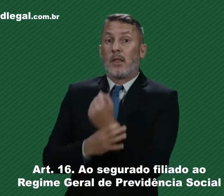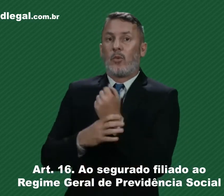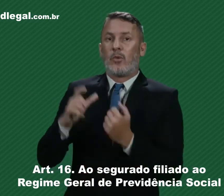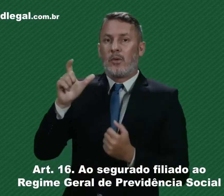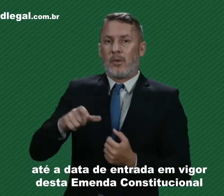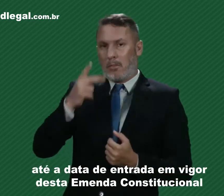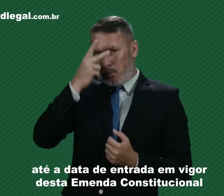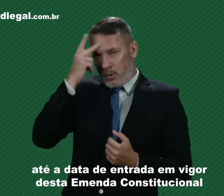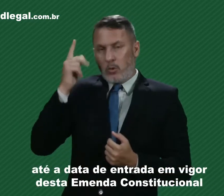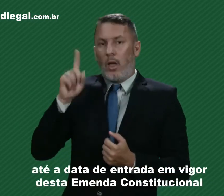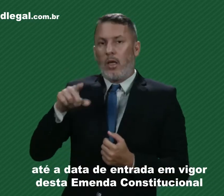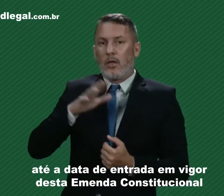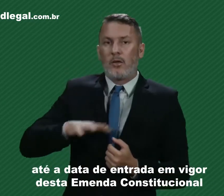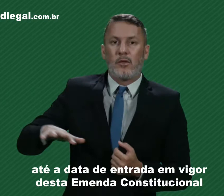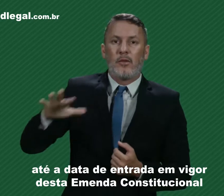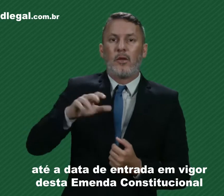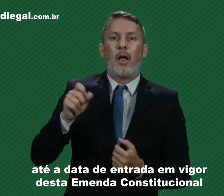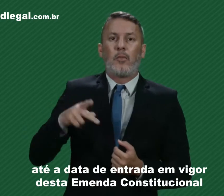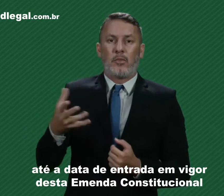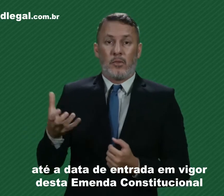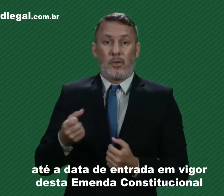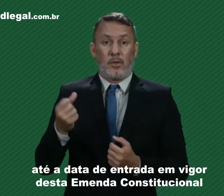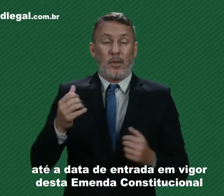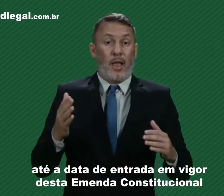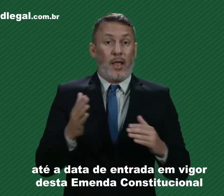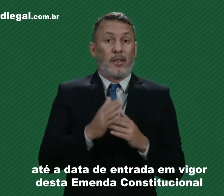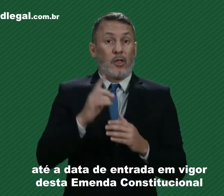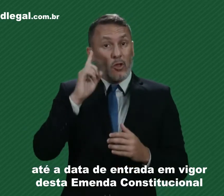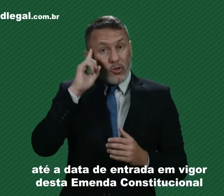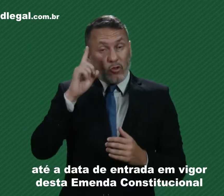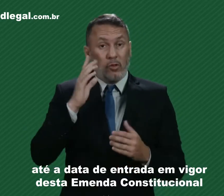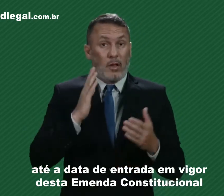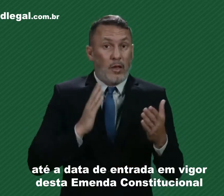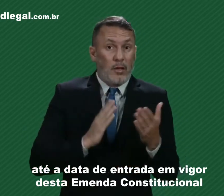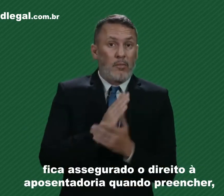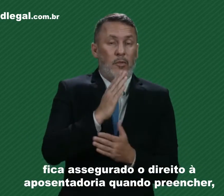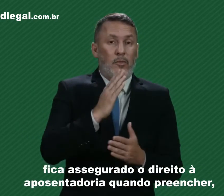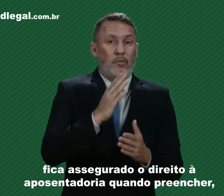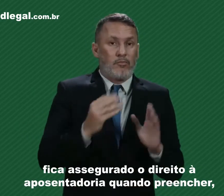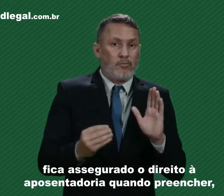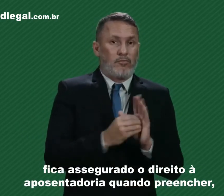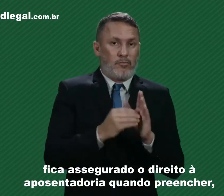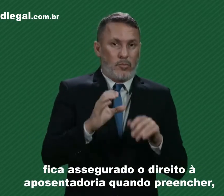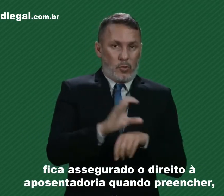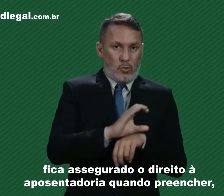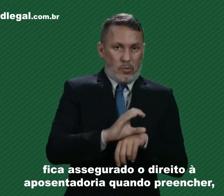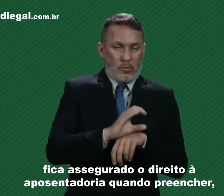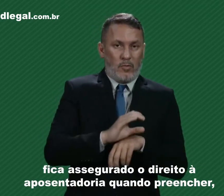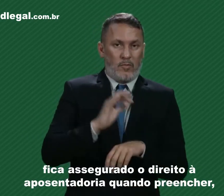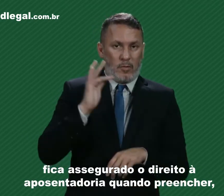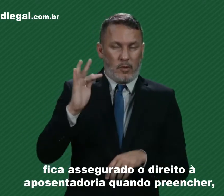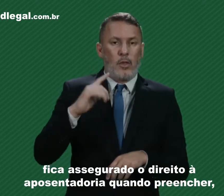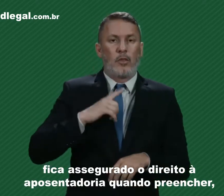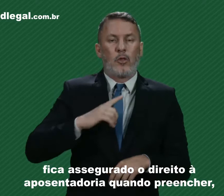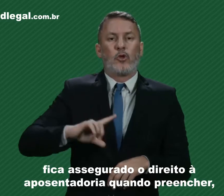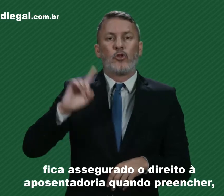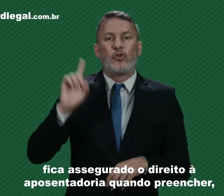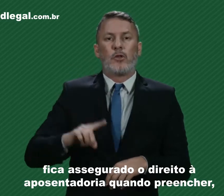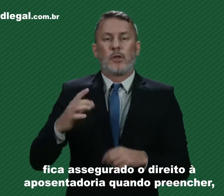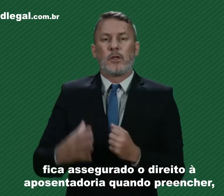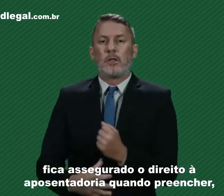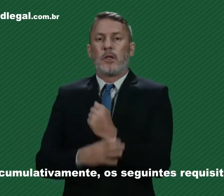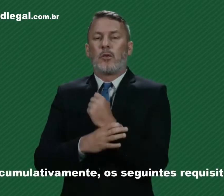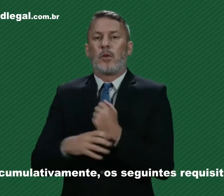previdência social até a data de entrada em vigor desta emenda constitucional, fica assegurado o direito à aposentadoria